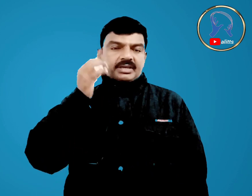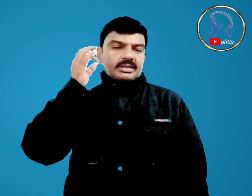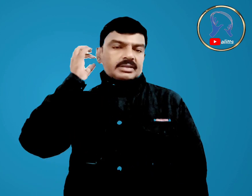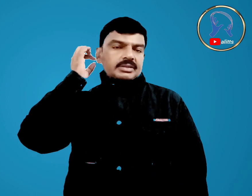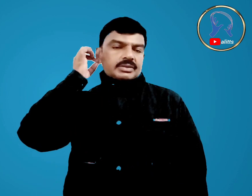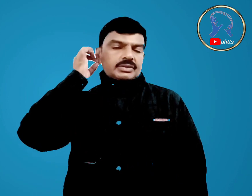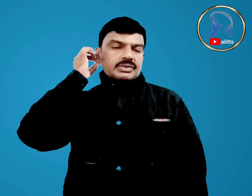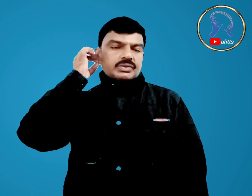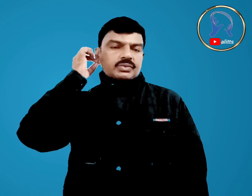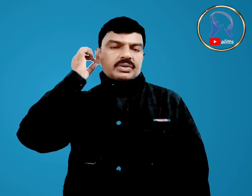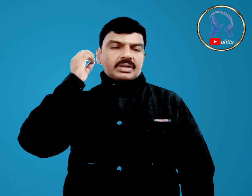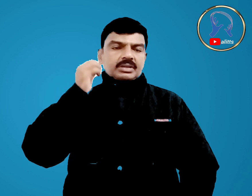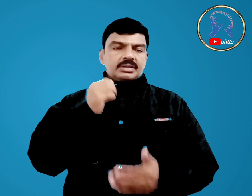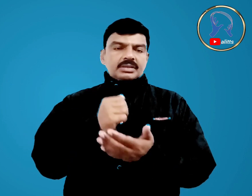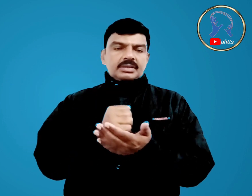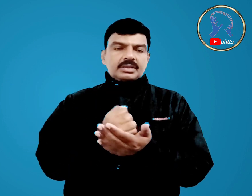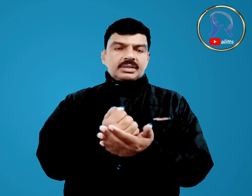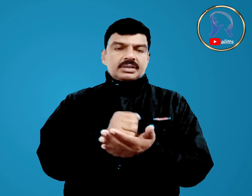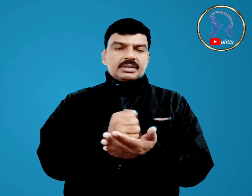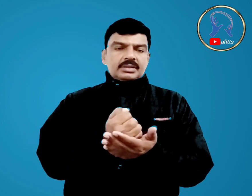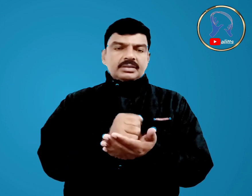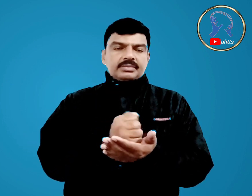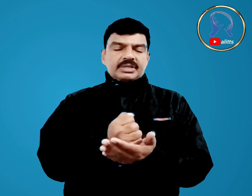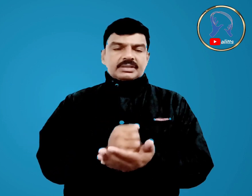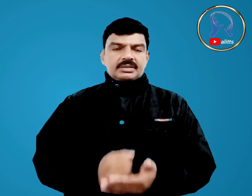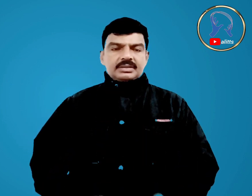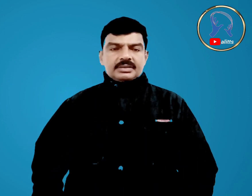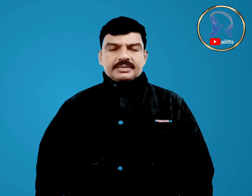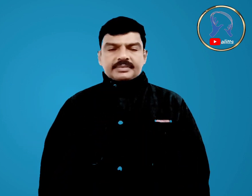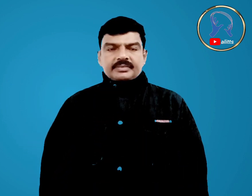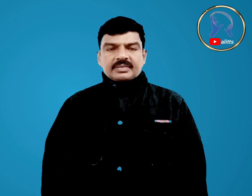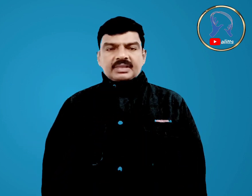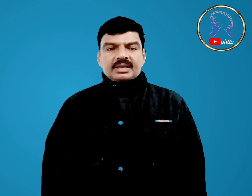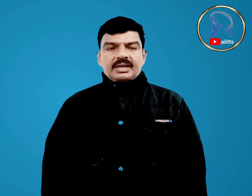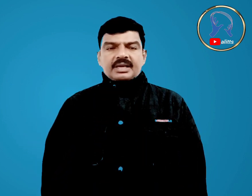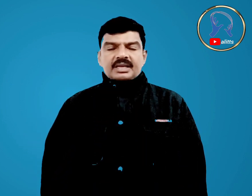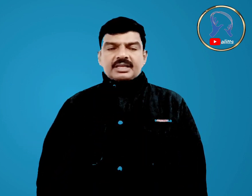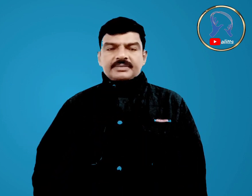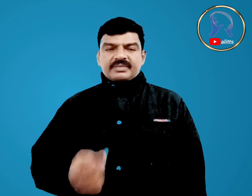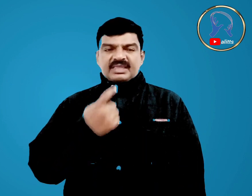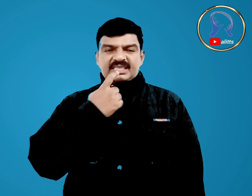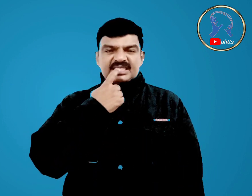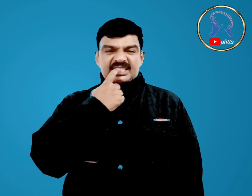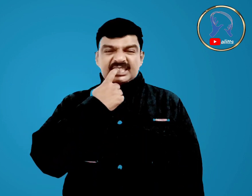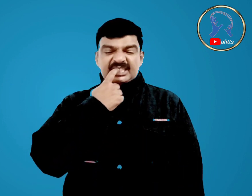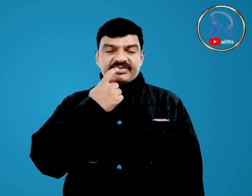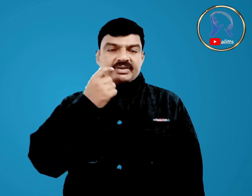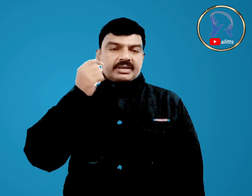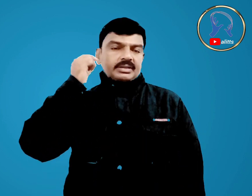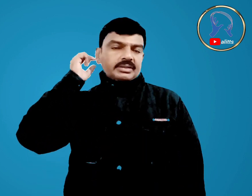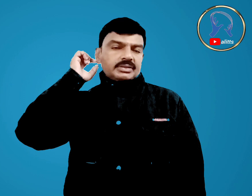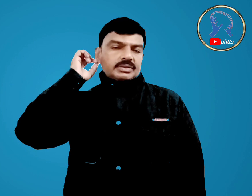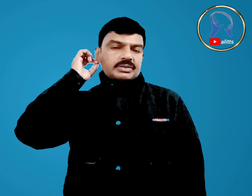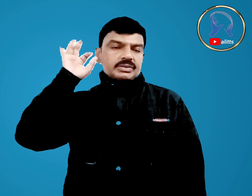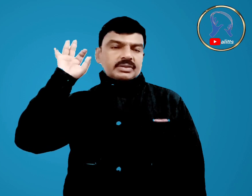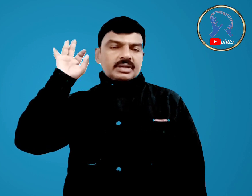सफेद सोना मिक्स। निकल सफेद